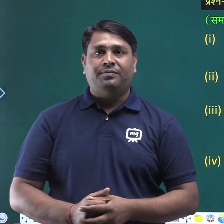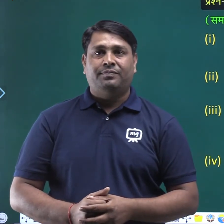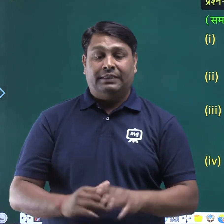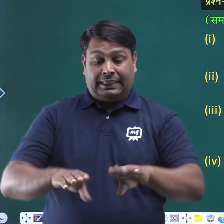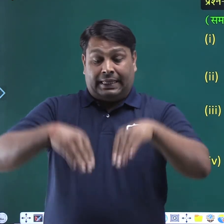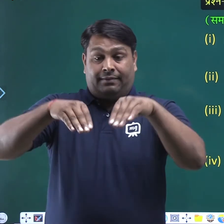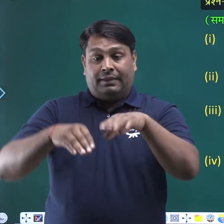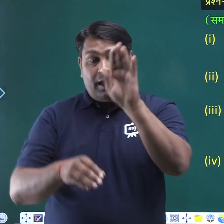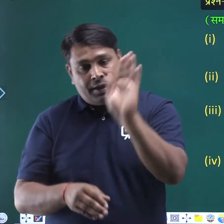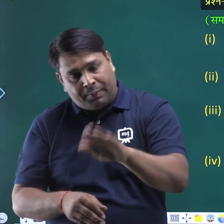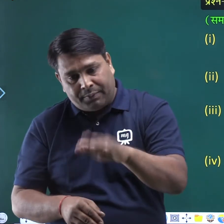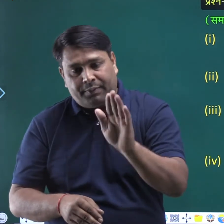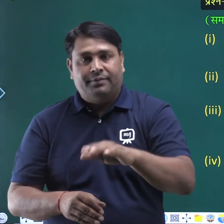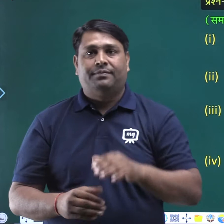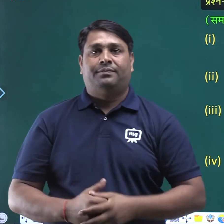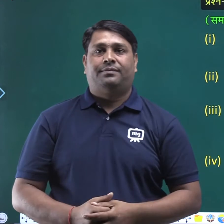का